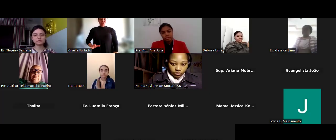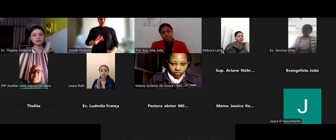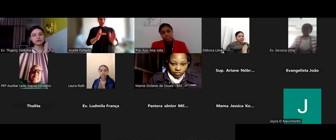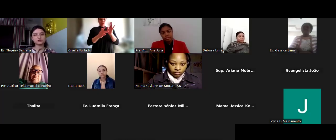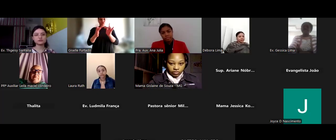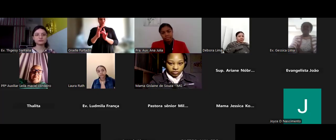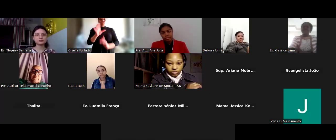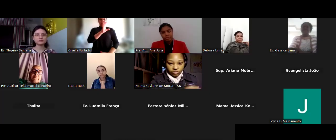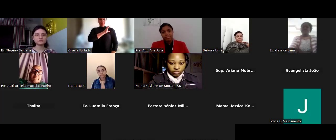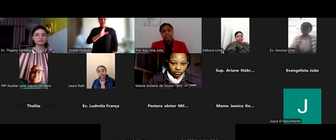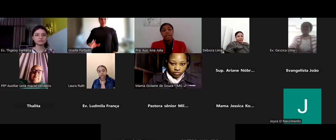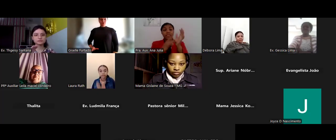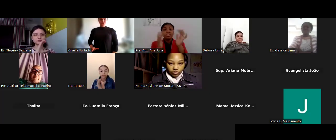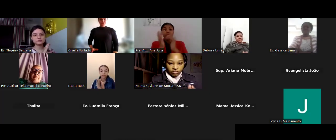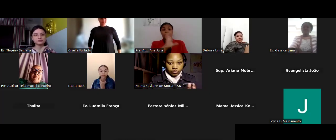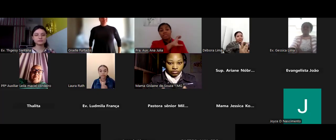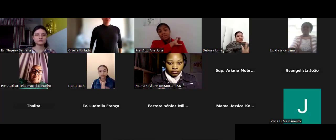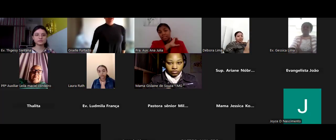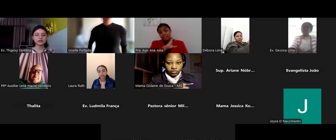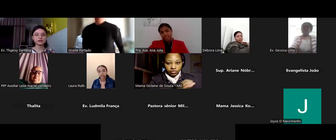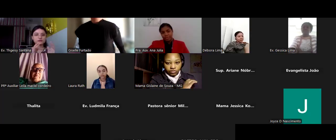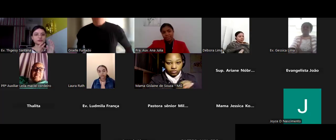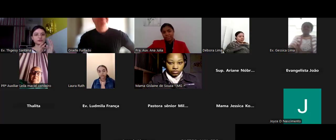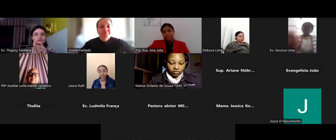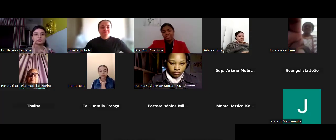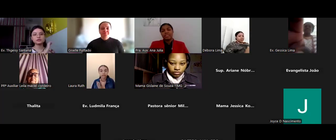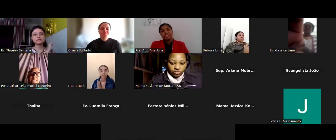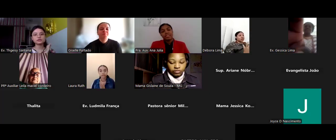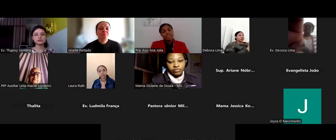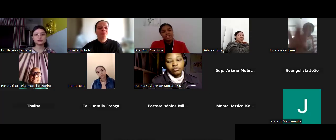sinal. Então, Jesus, Cristo. Ok?